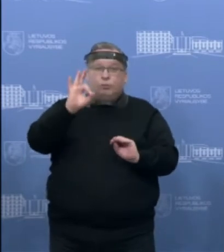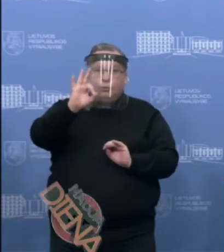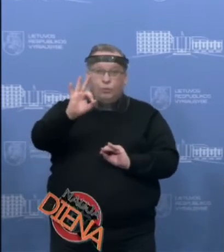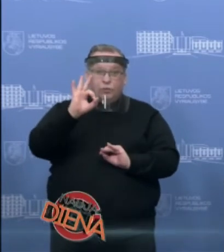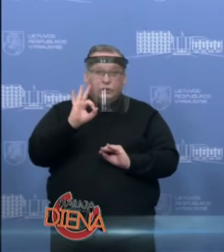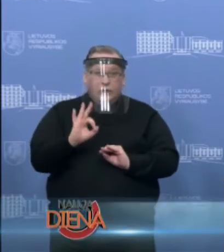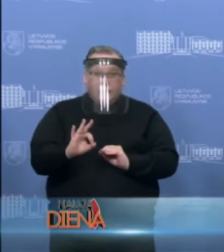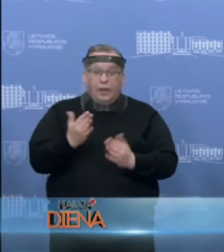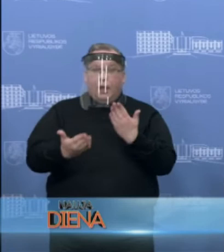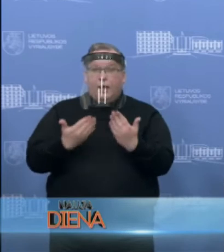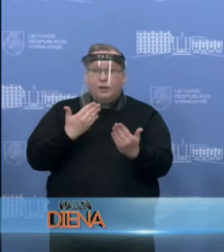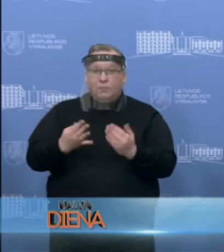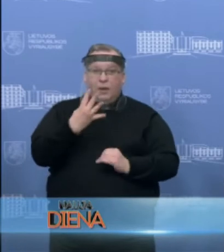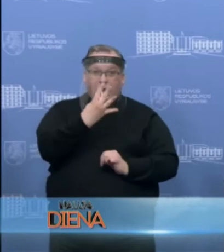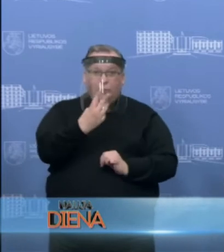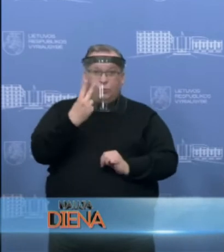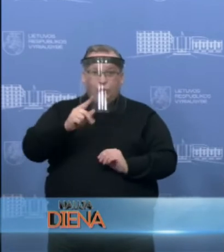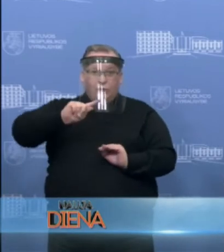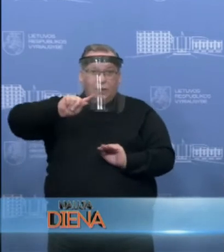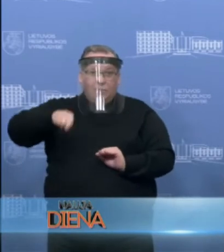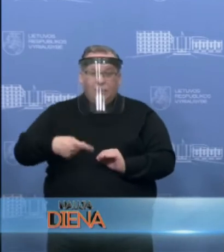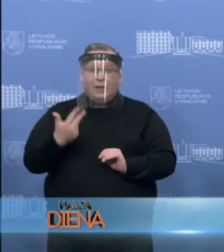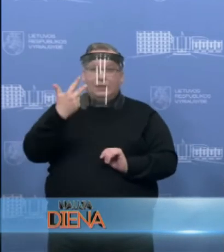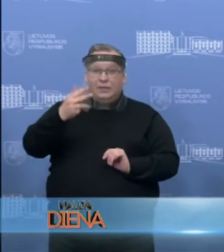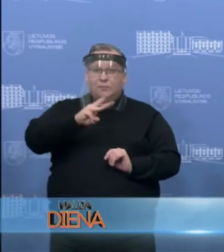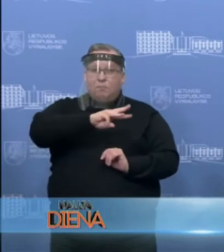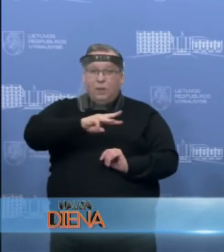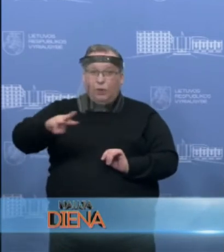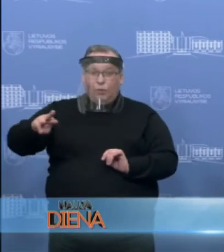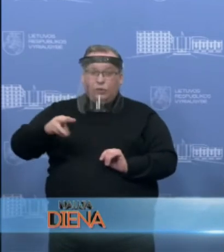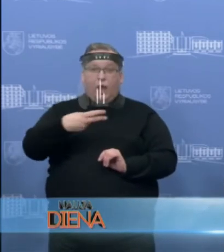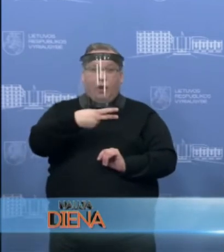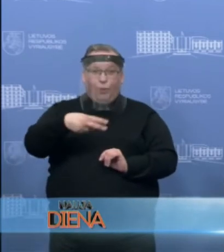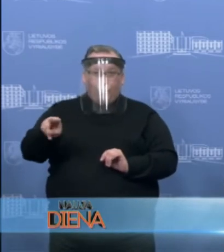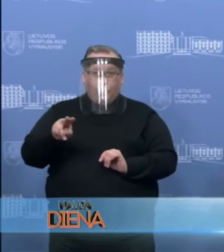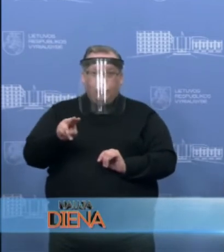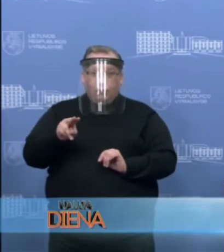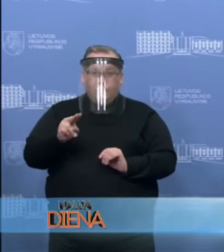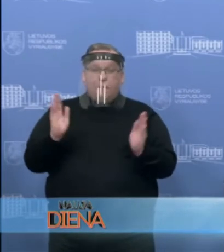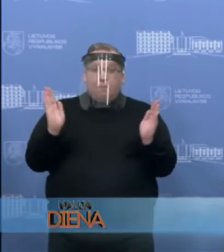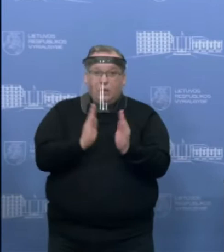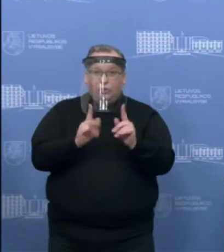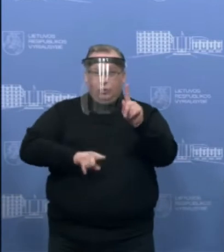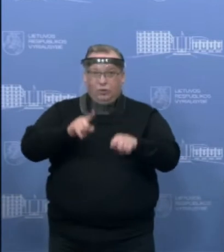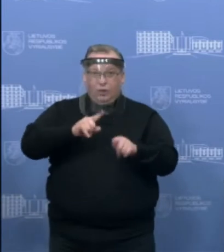1,6% arba 42,3 milijonais eurų mažiau nei prognozuota.